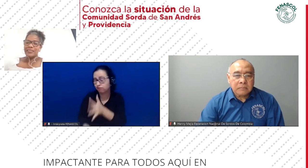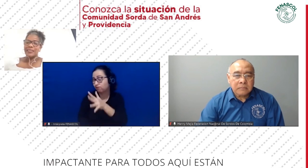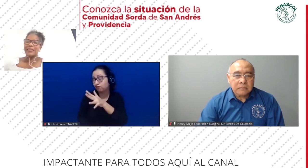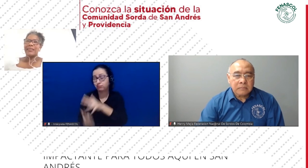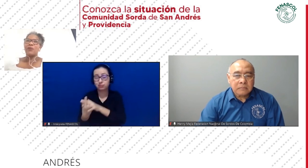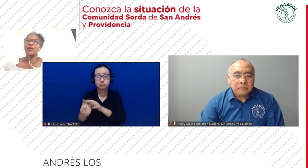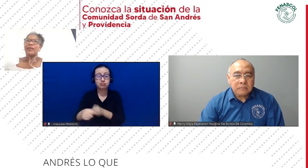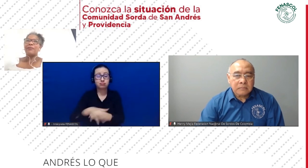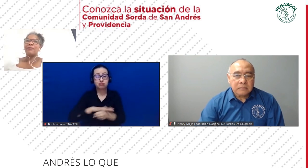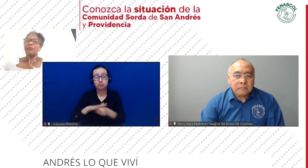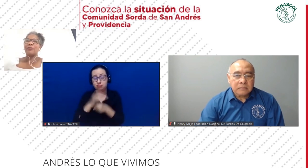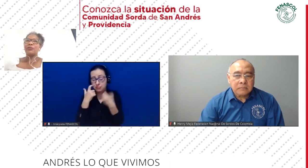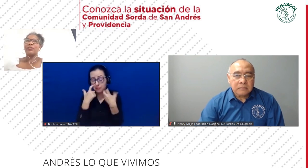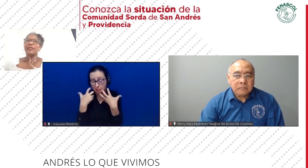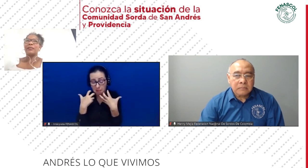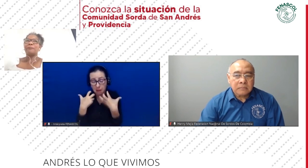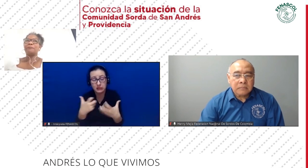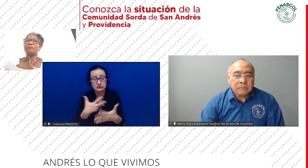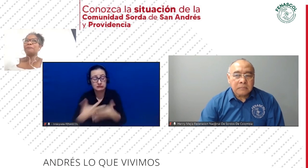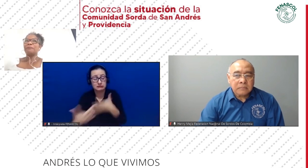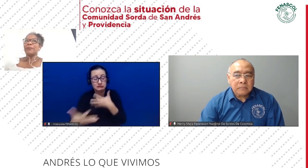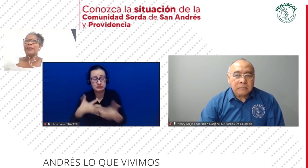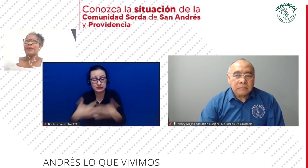aquí en san andrés lo que vivimos